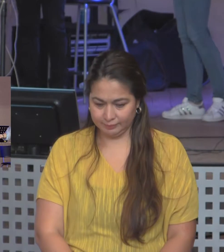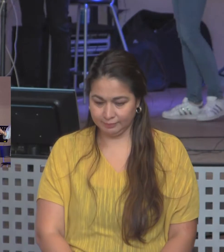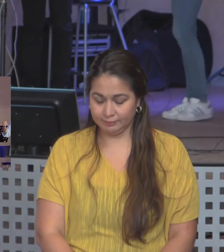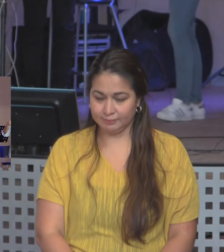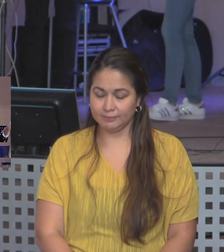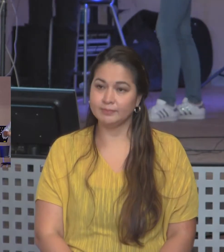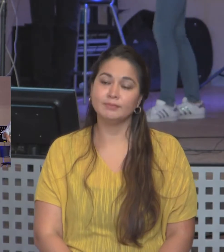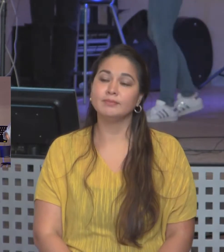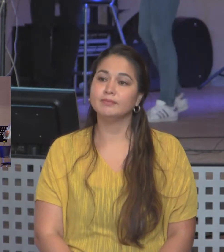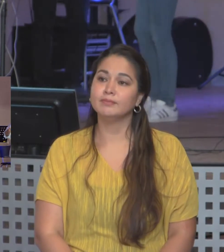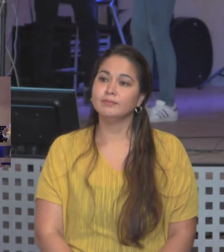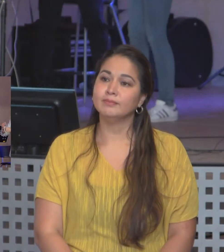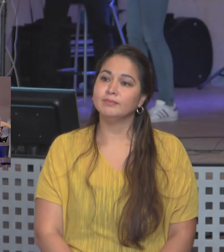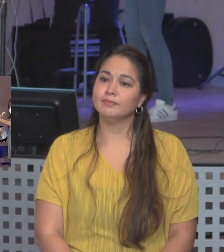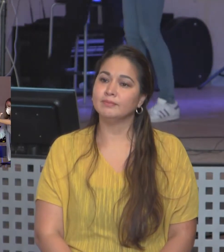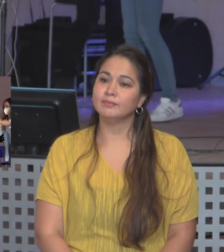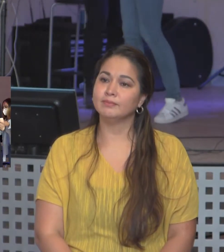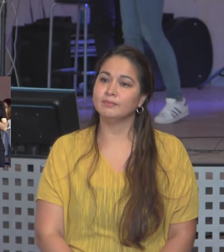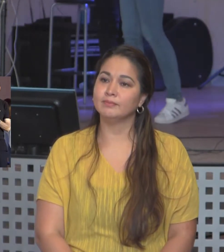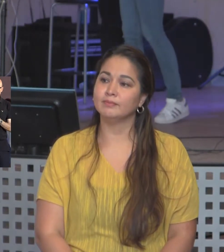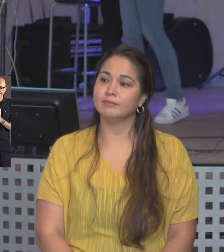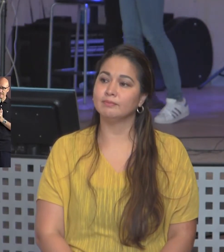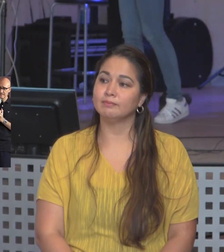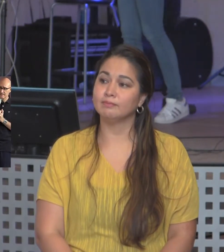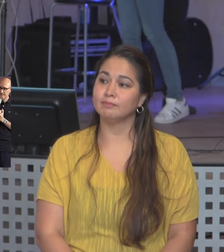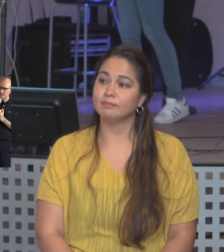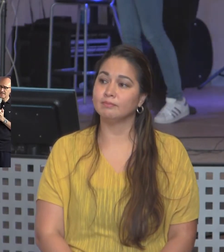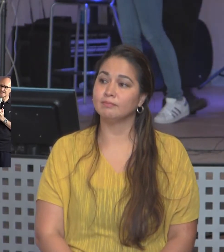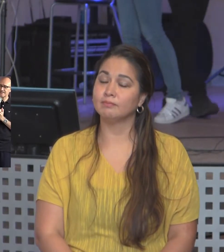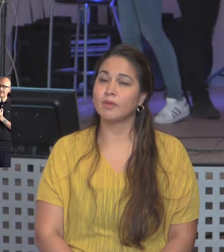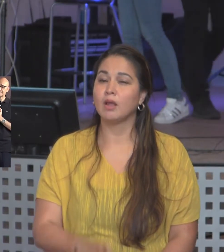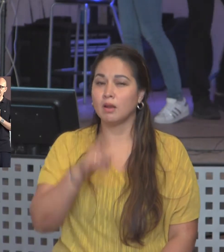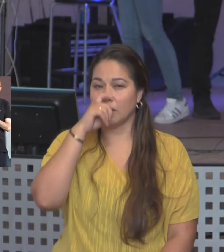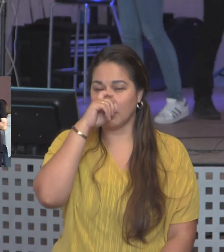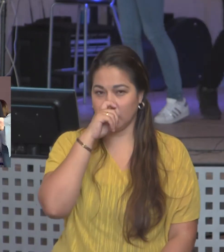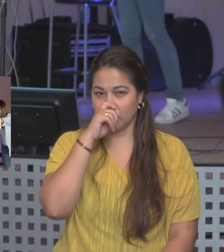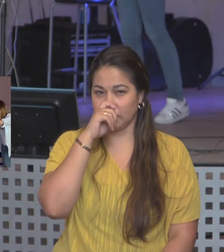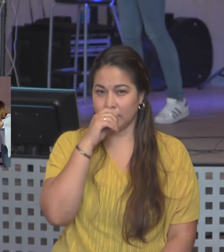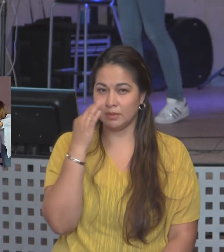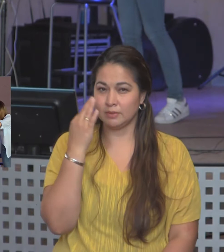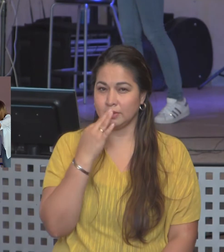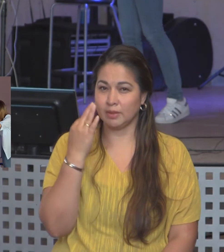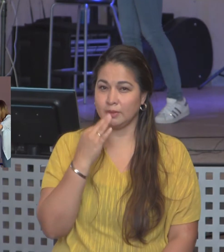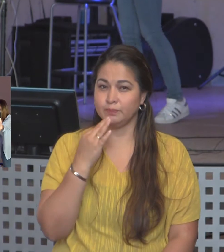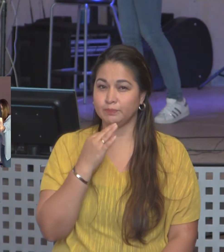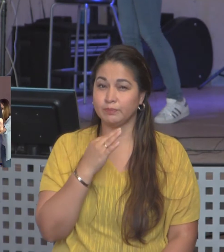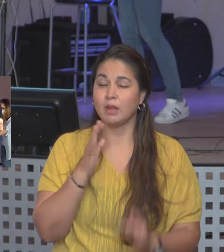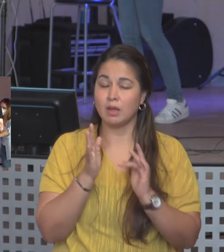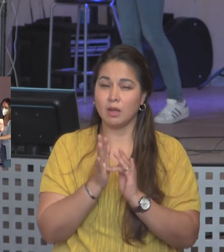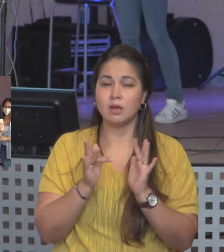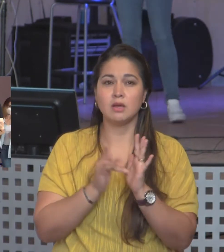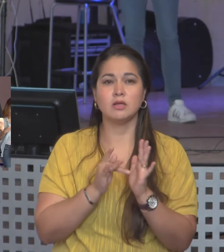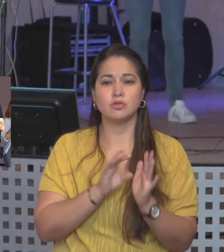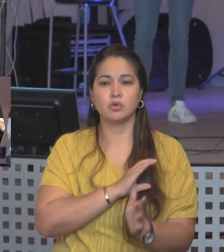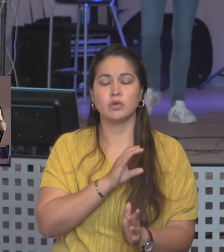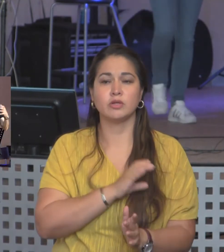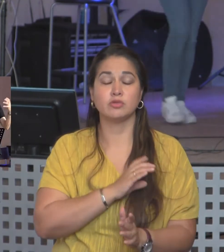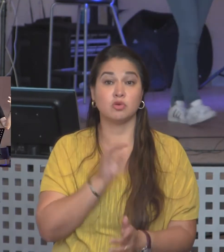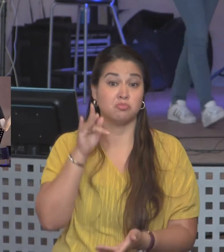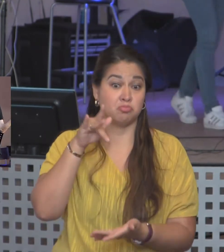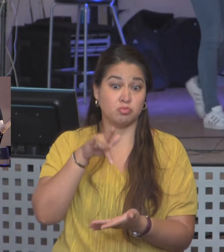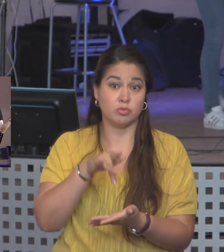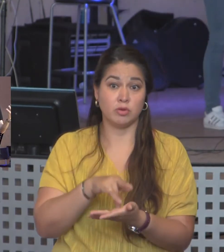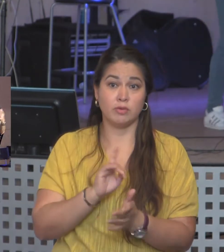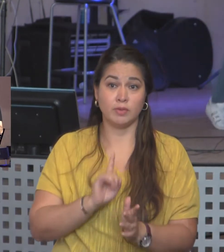pero también por las circunstancias. Recordáis que Él, una de las ocasiones, se